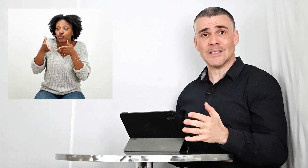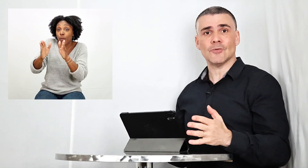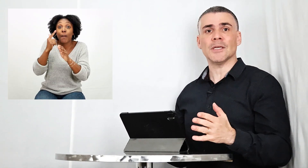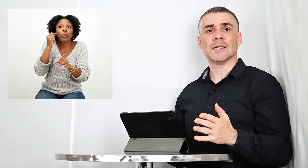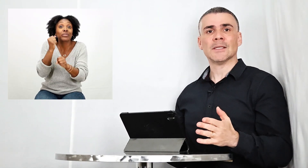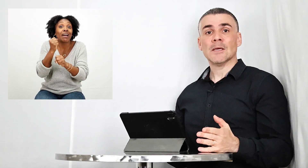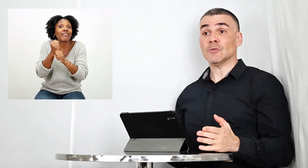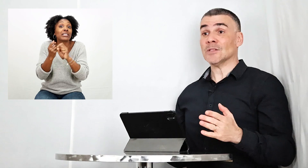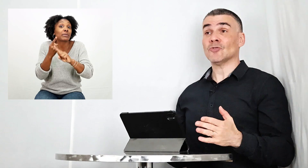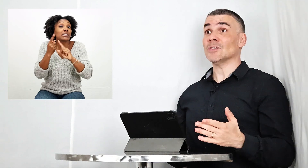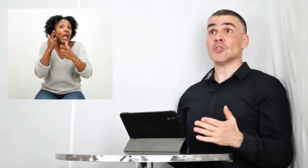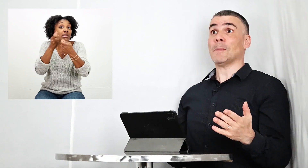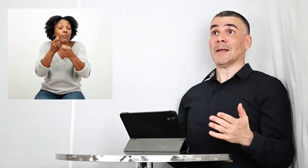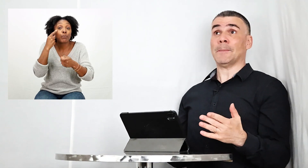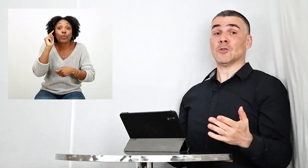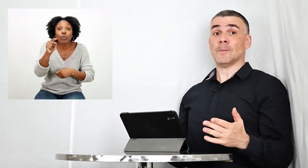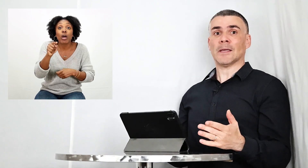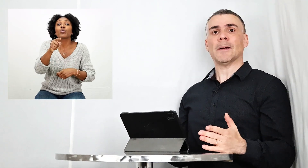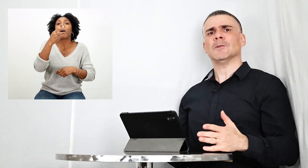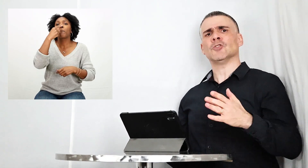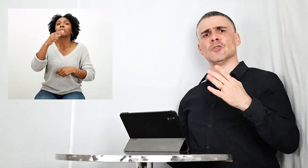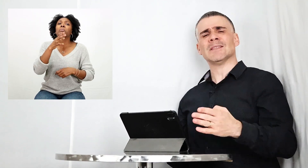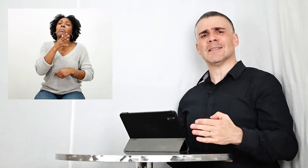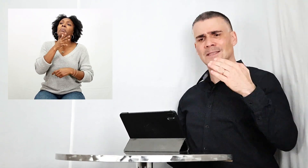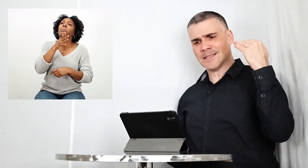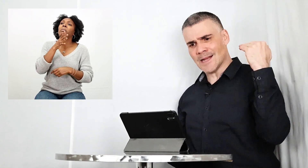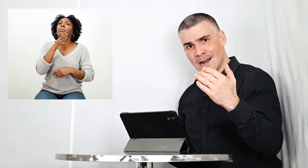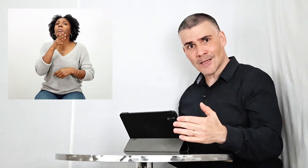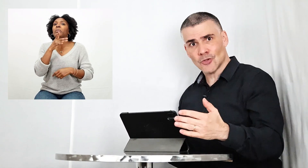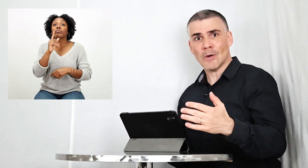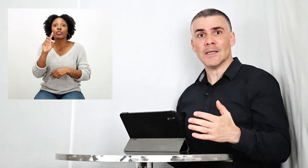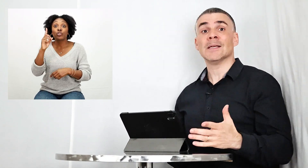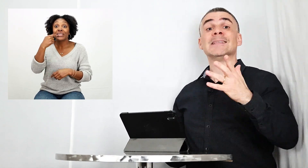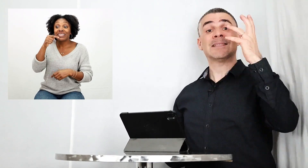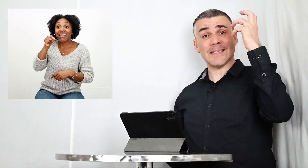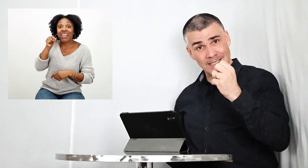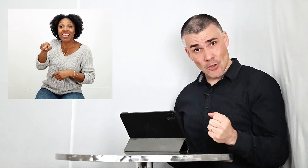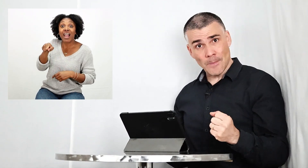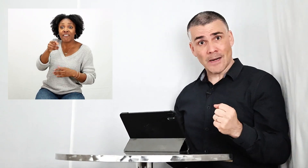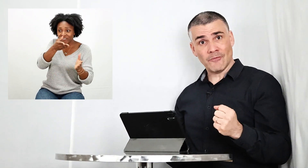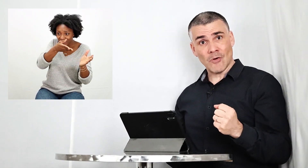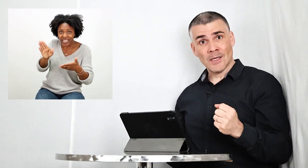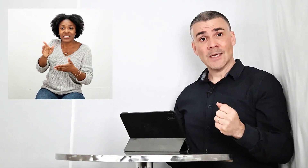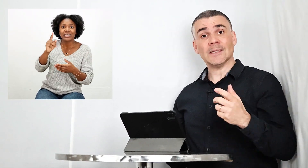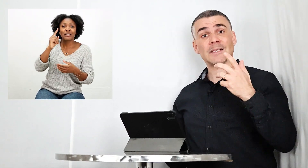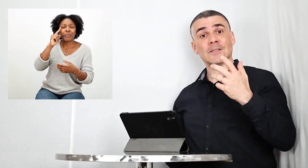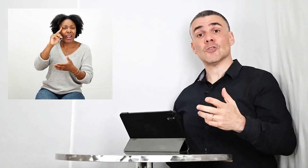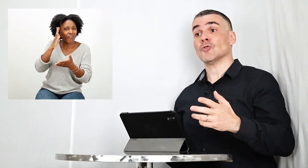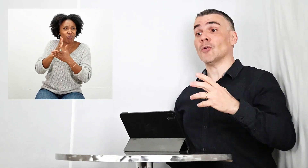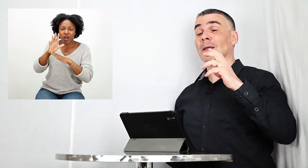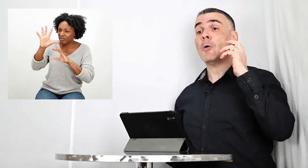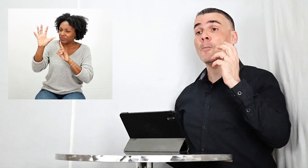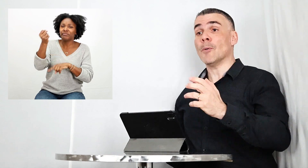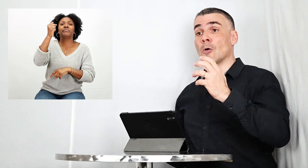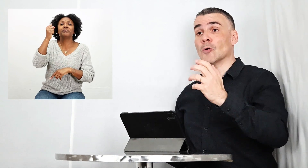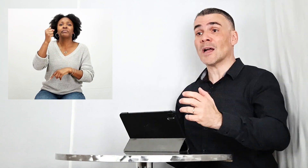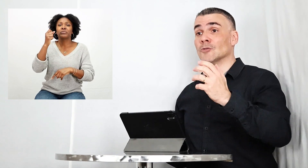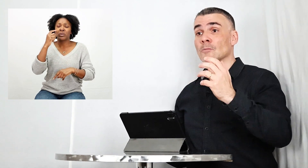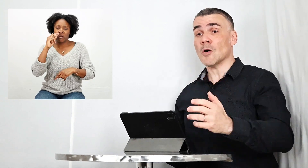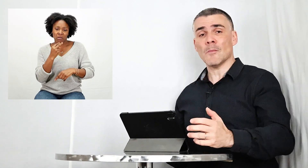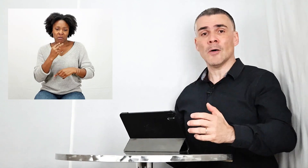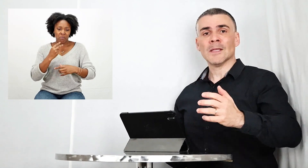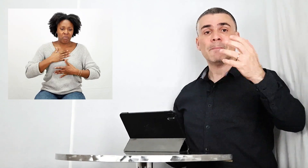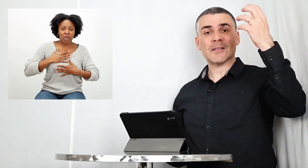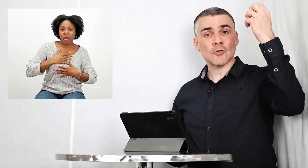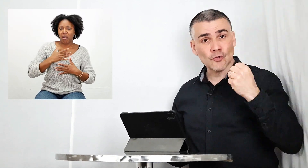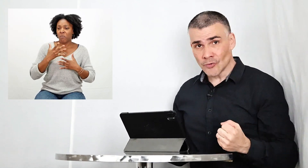poste particulier. Peut-être tu te dis, je suis pas capable. Dieu, si t'a dit, c'est là que tu dois aller. Saisis-le par la foi, à dire, Seigneur, je ne regarde pas aux peurs, aux craintes,